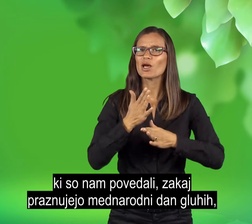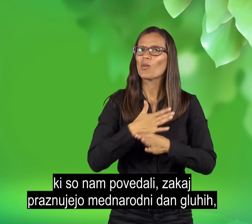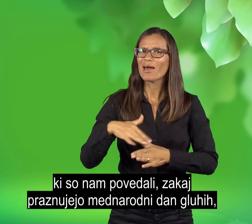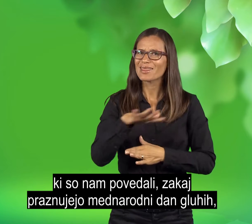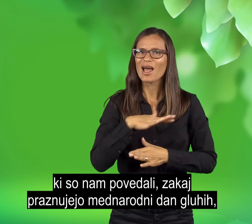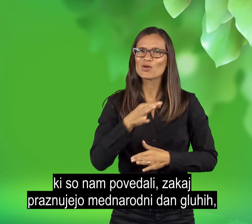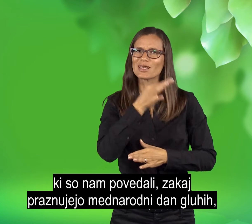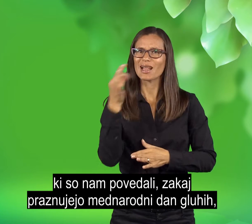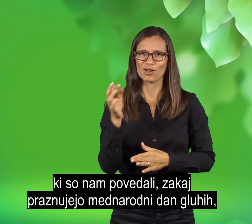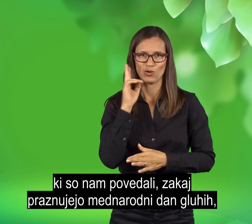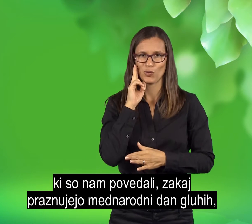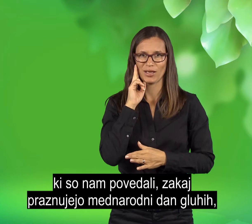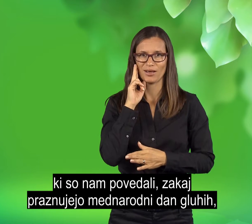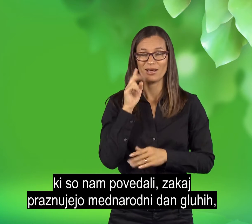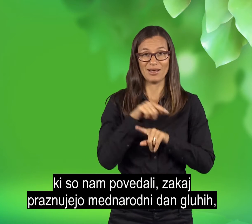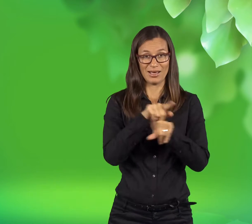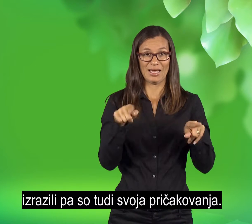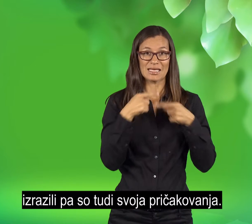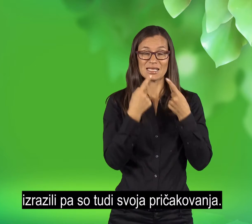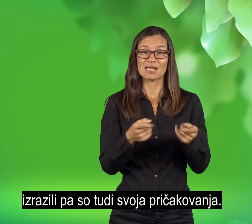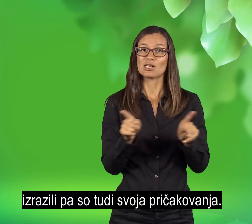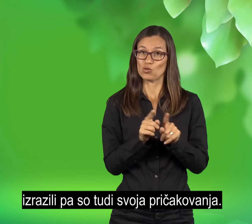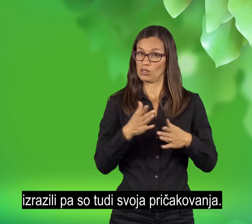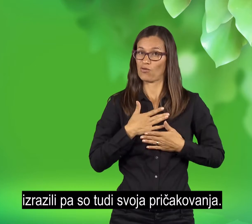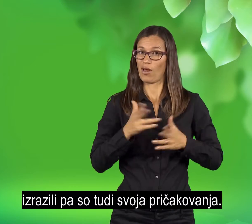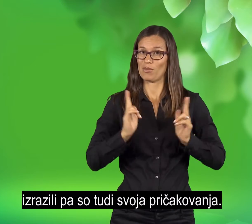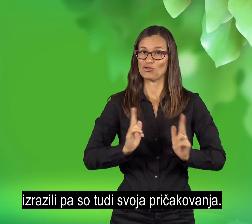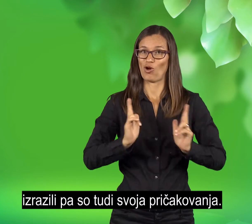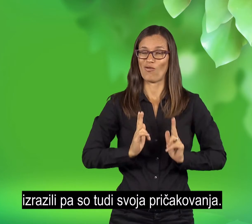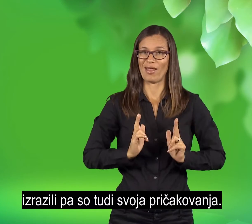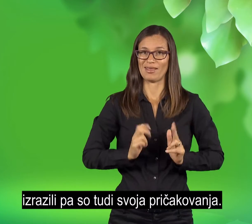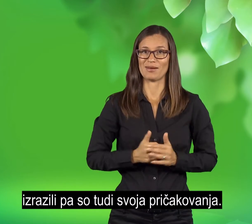dan gluhih. Izrazili pa so tudi svoja pričakovanja.